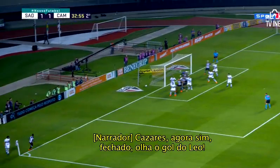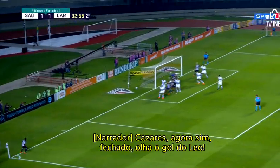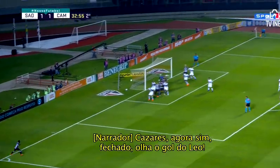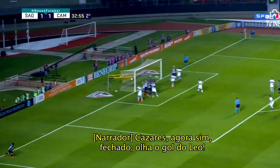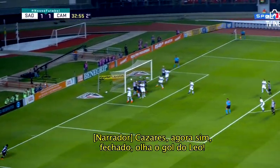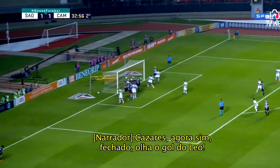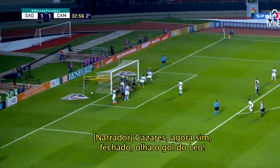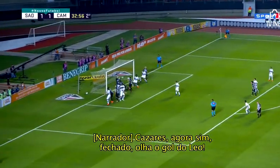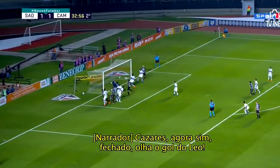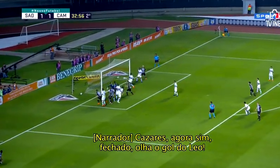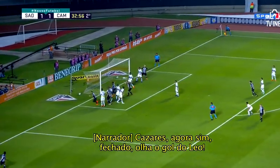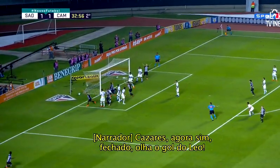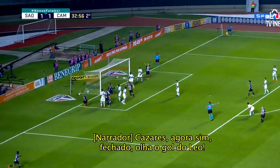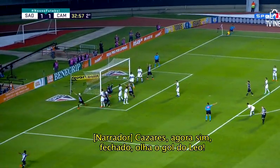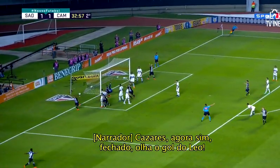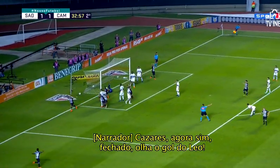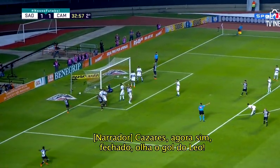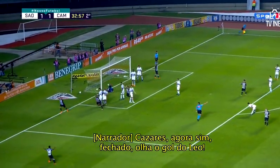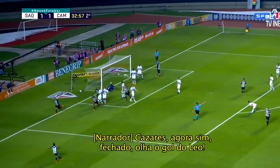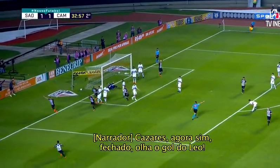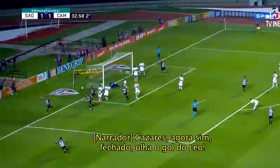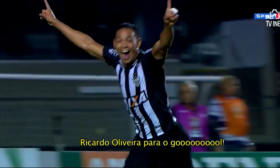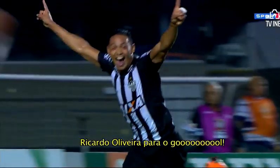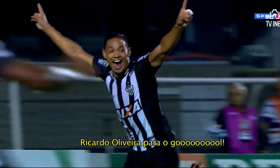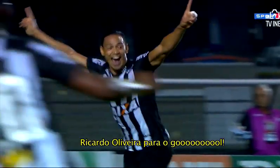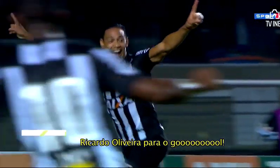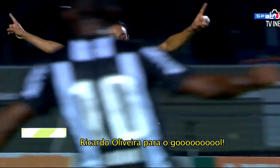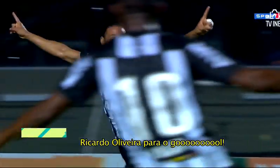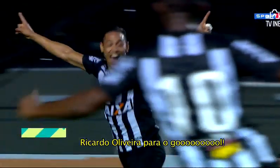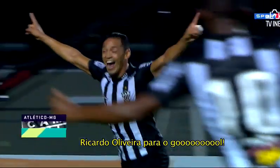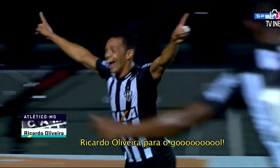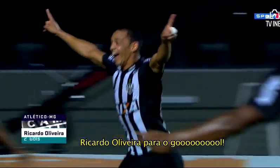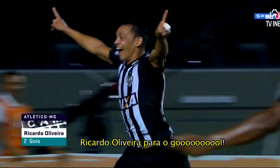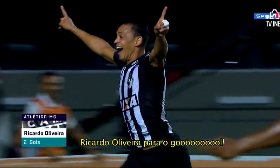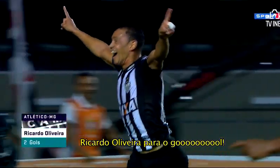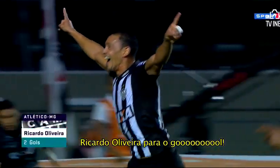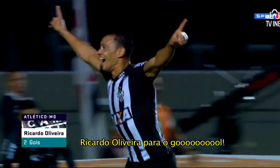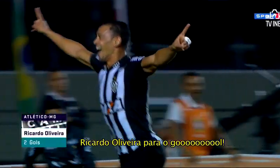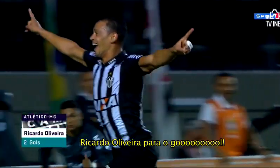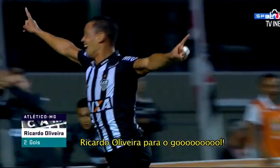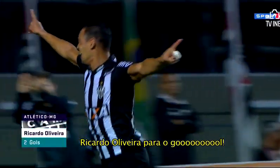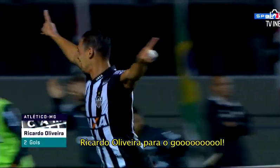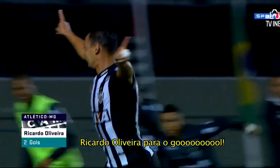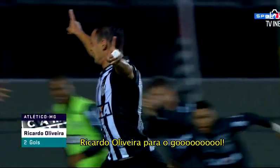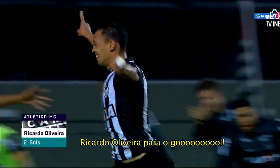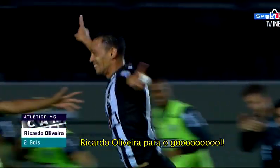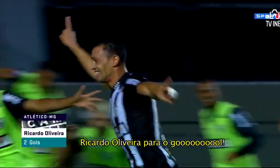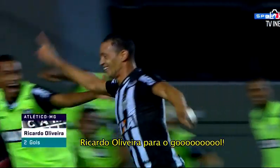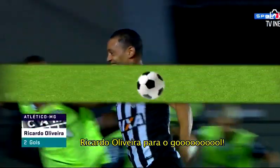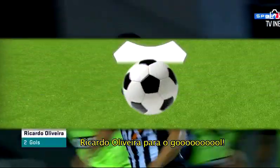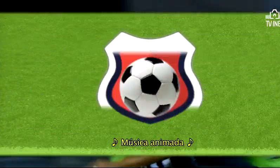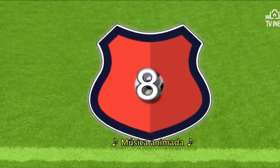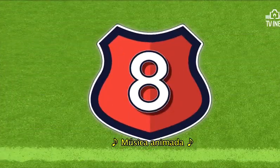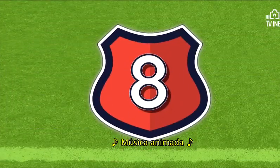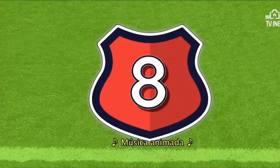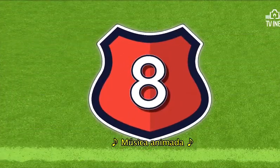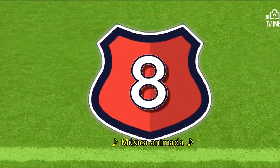Casares agora se fechando, olha o gol do Léo! Ricardo Oliveira pro gol!